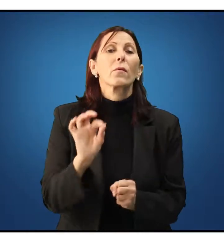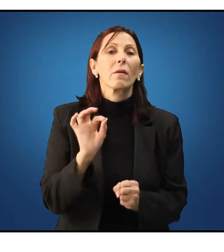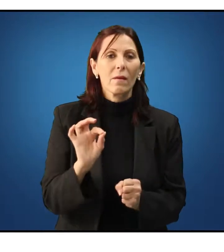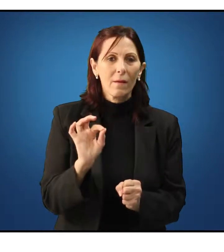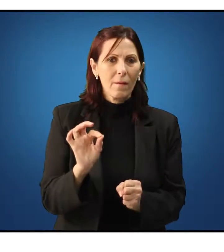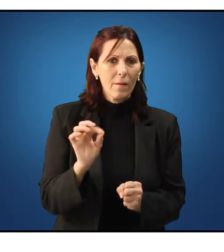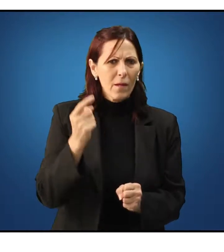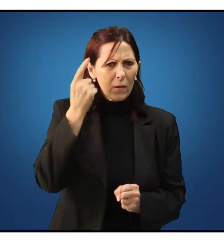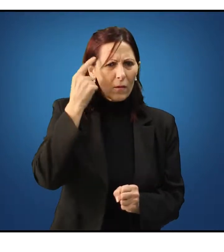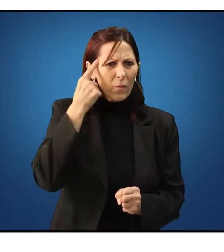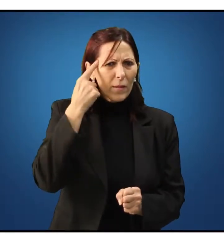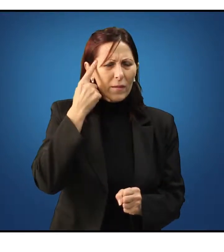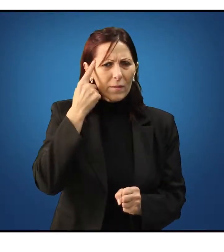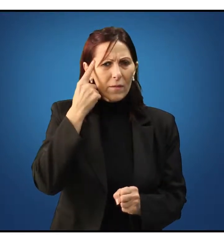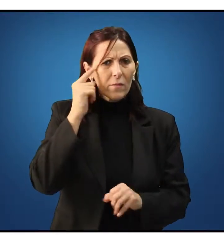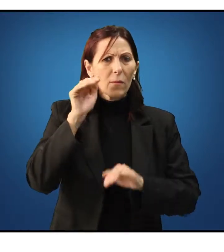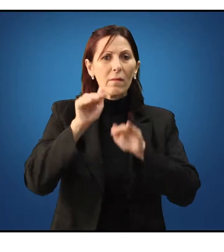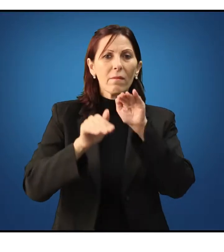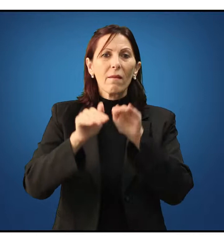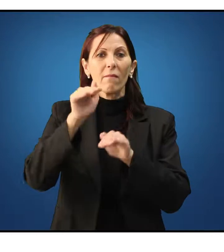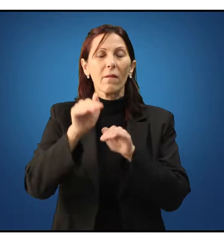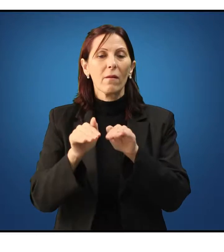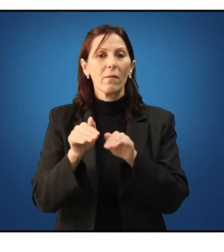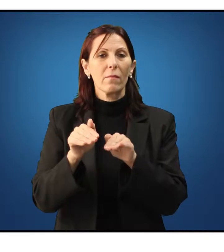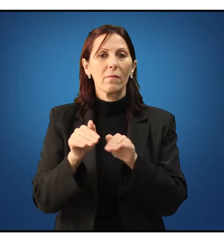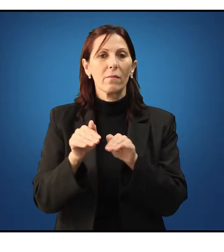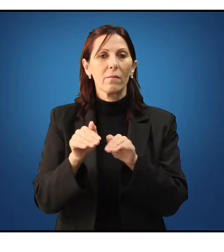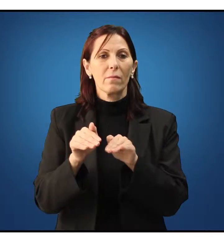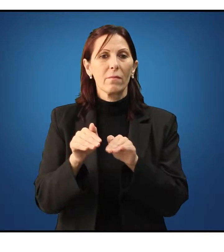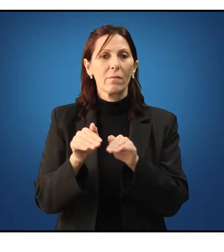este pensamento medieval